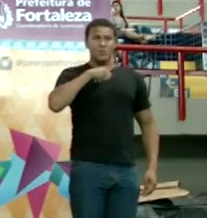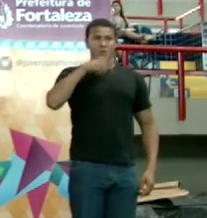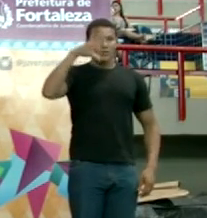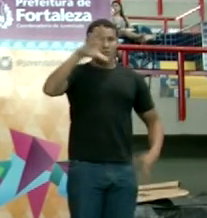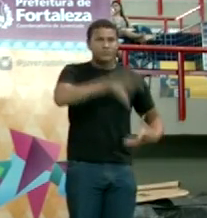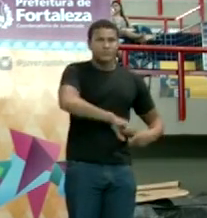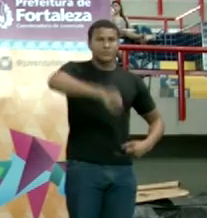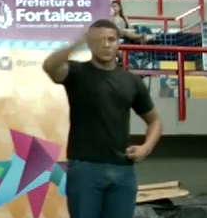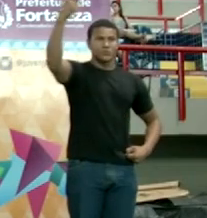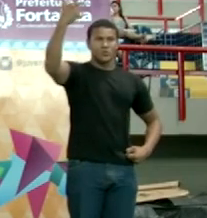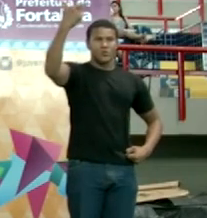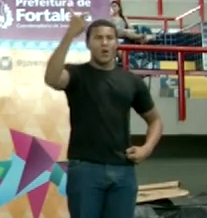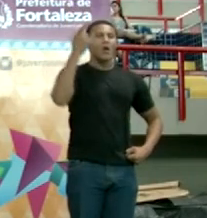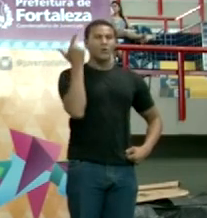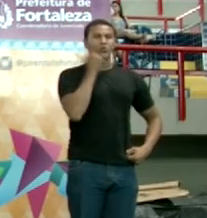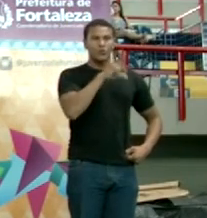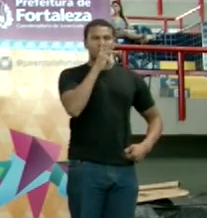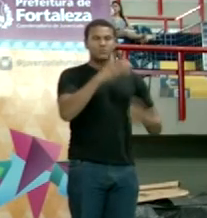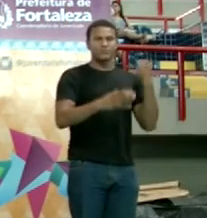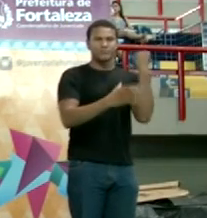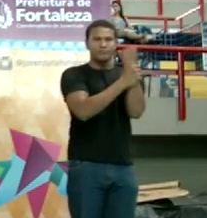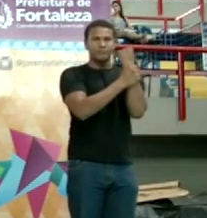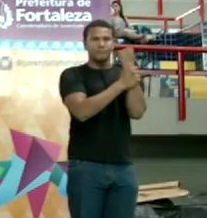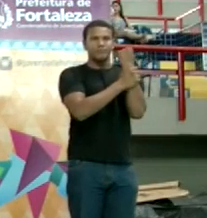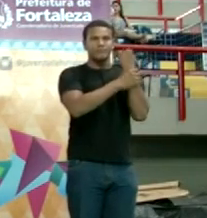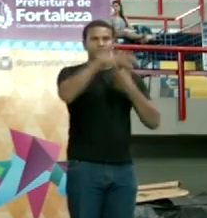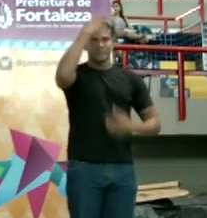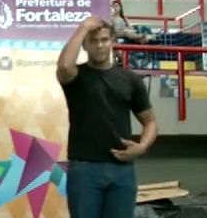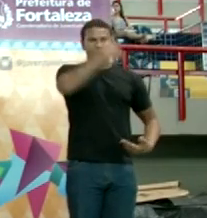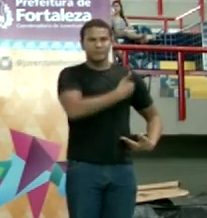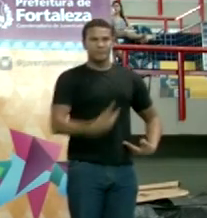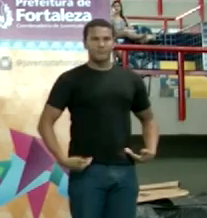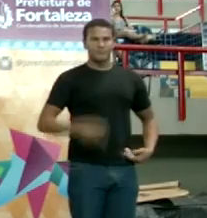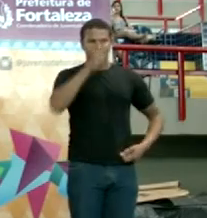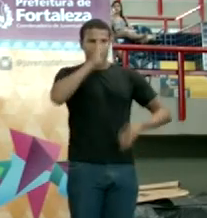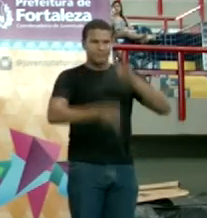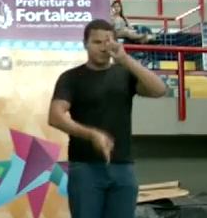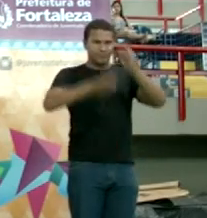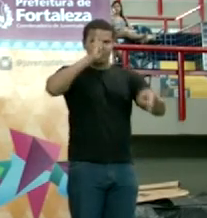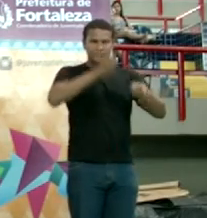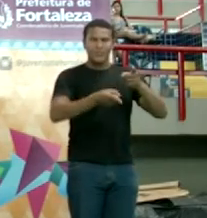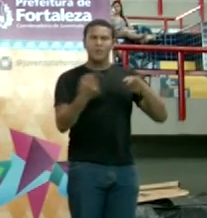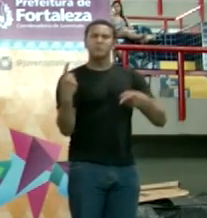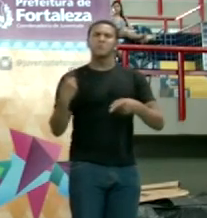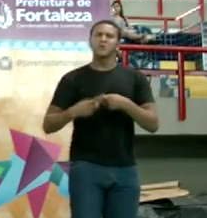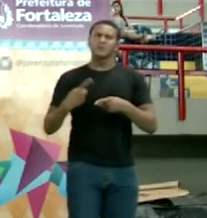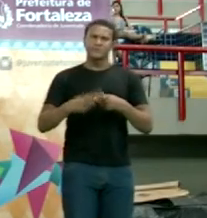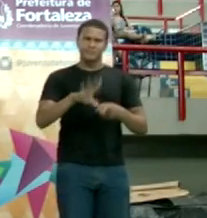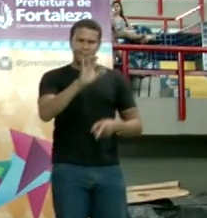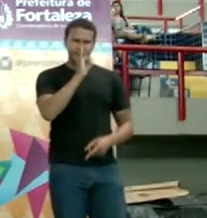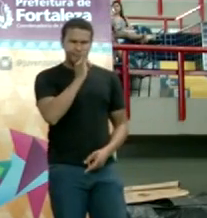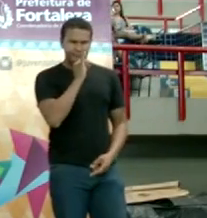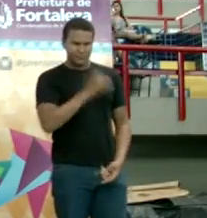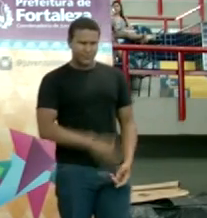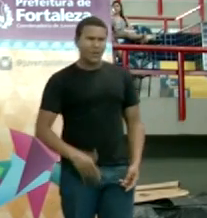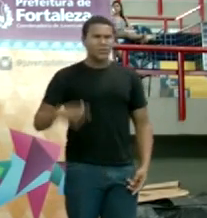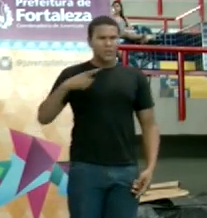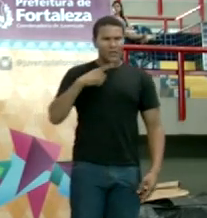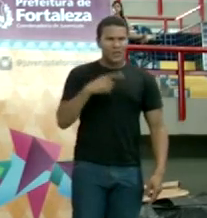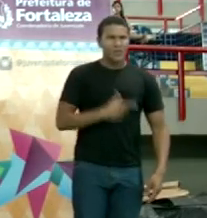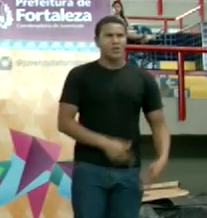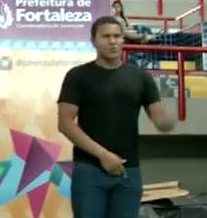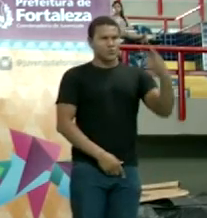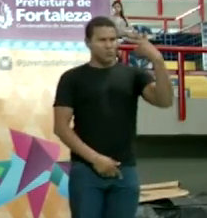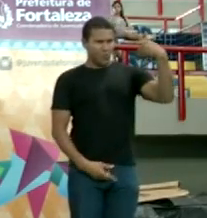a governabilidade. Porque o que acontecia? Nós tínhamos 2 partidos políticos aqui